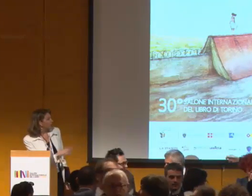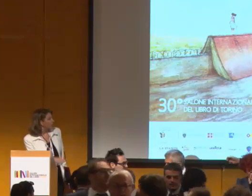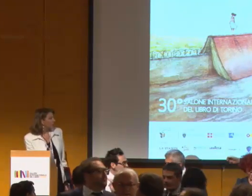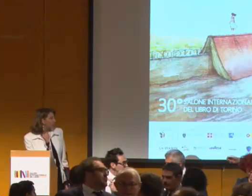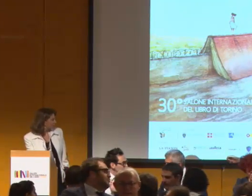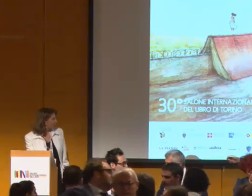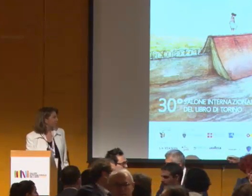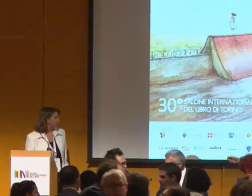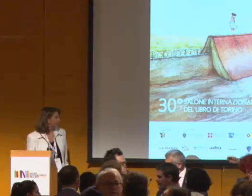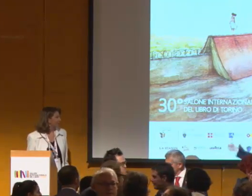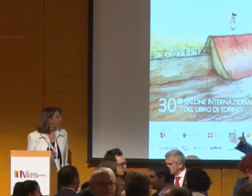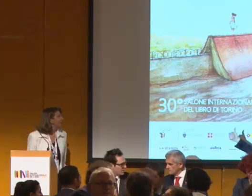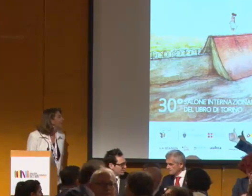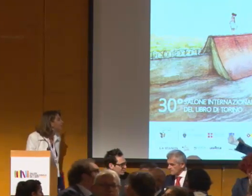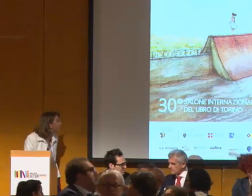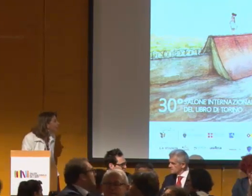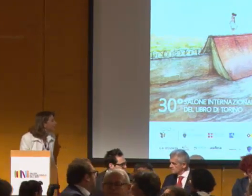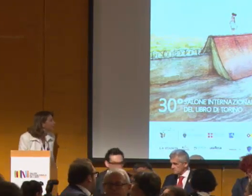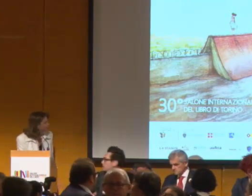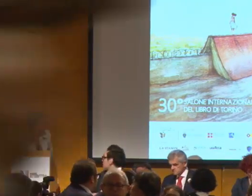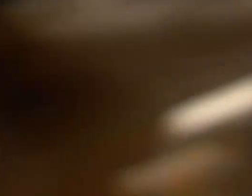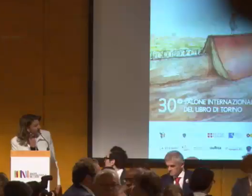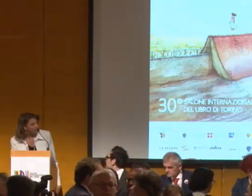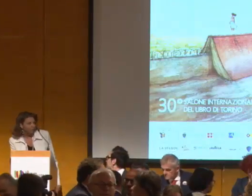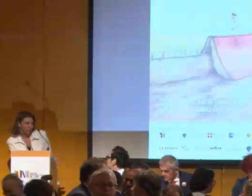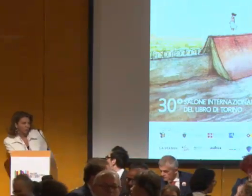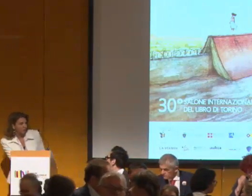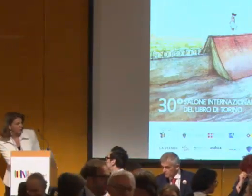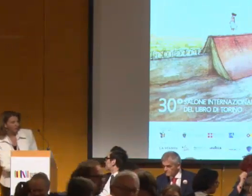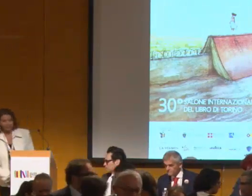quando va via il video nicola